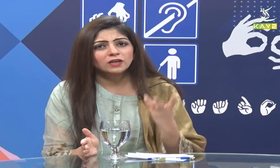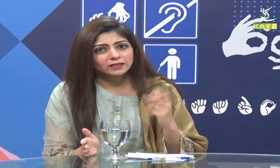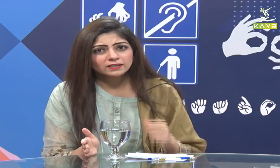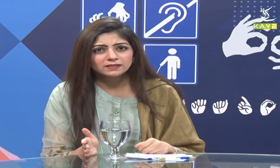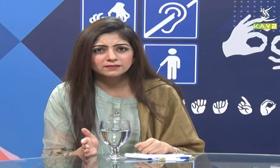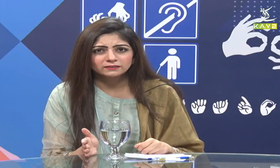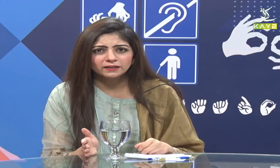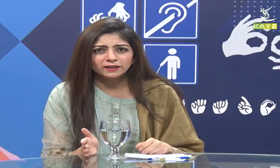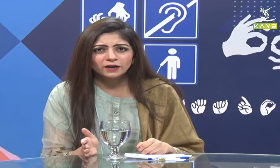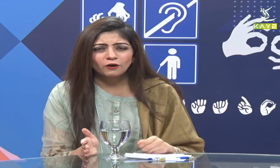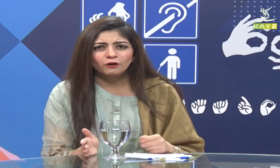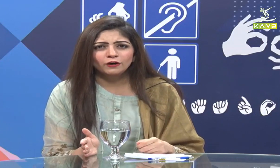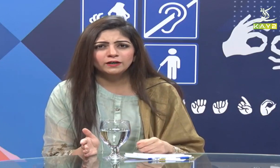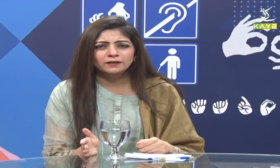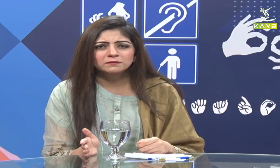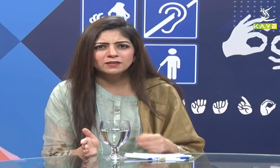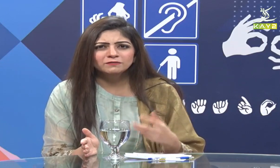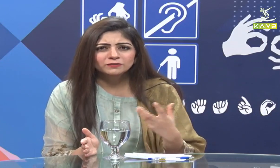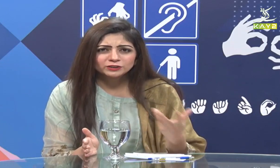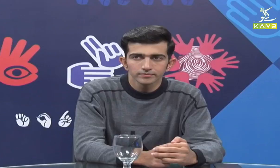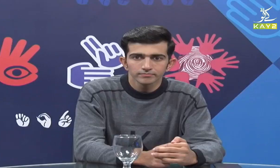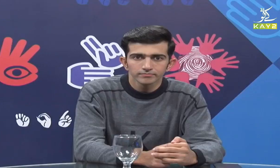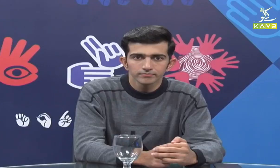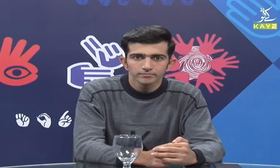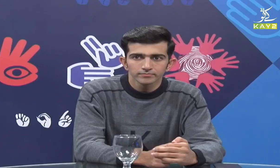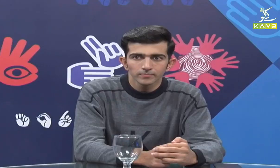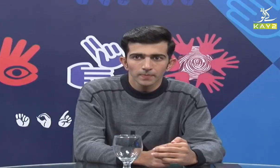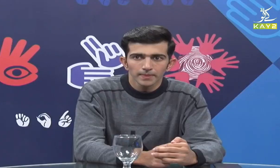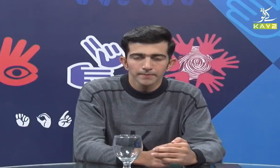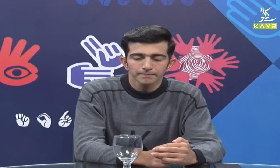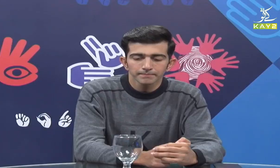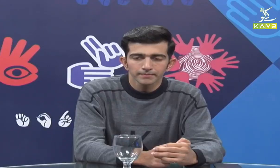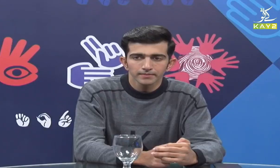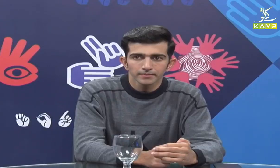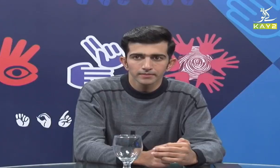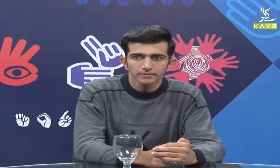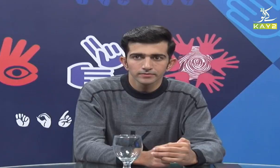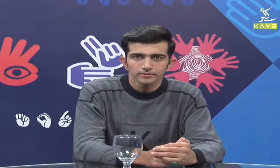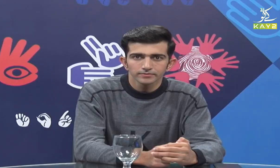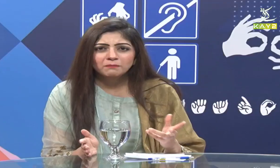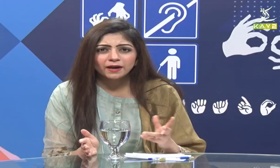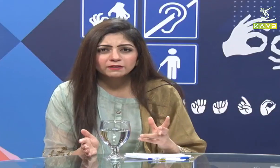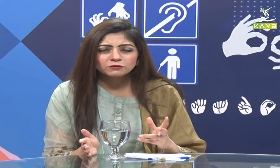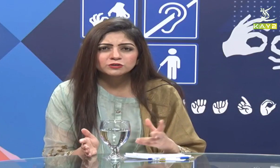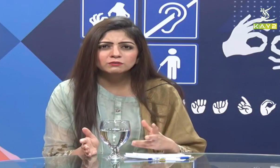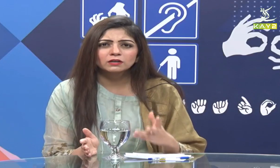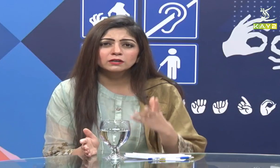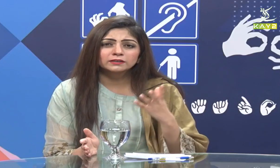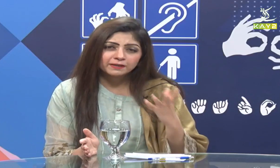आगे निकल सकते हैं। और सिर्फ ये नहीं है कि वो खुद काम करें, बल्कि ऐसे भी माहिर कुछ डेफ